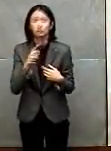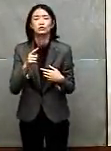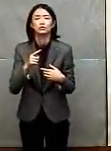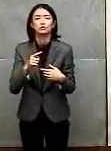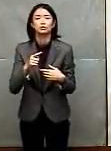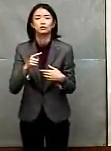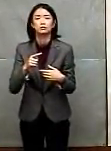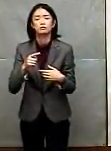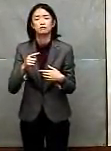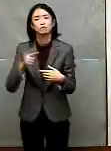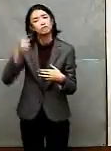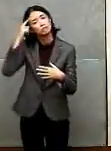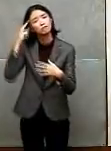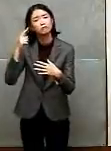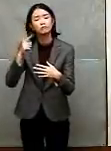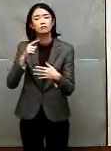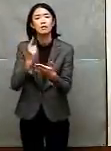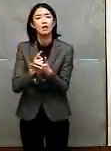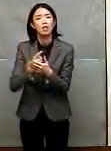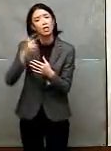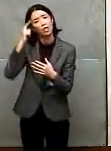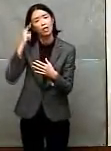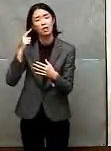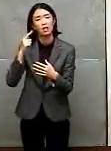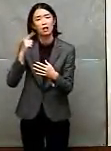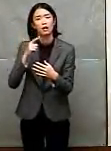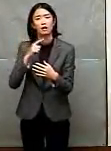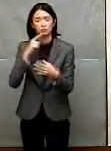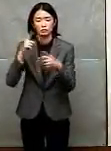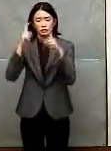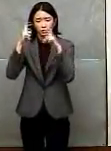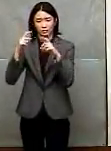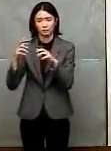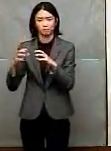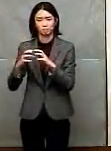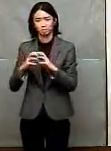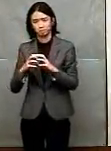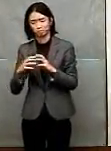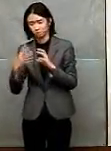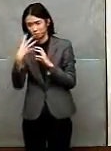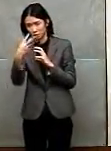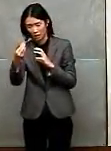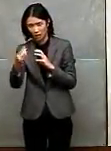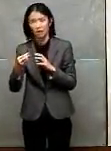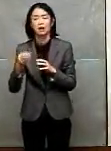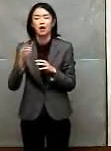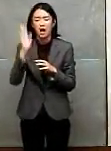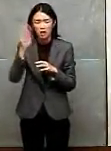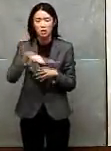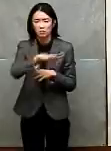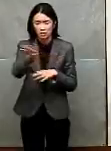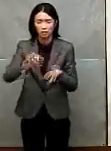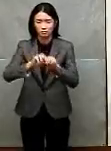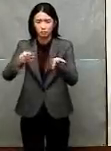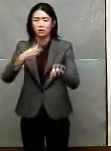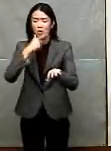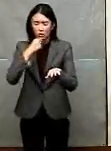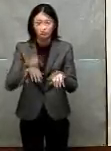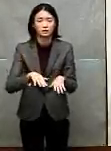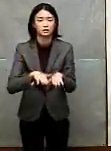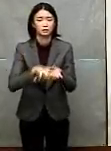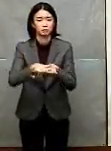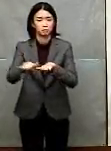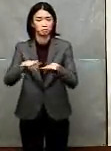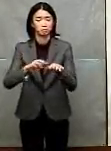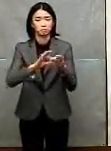思いで写真を撮って、まあ、皆さんに配信していただきたいなと思ったところでありますので、